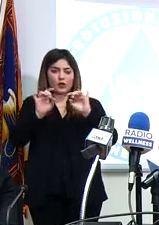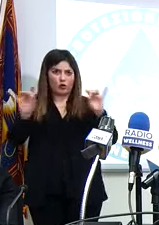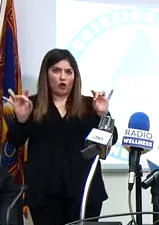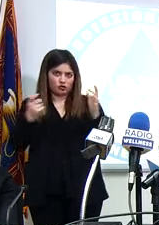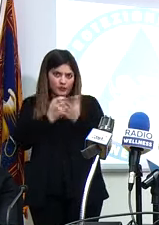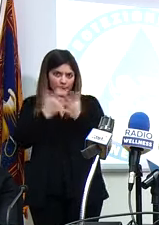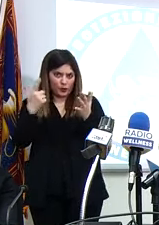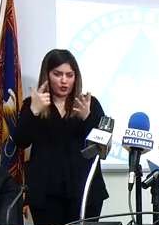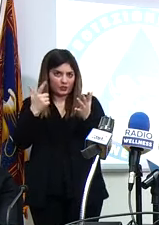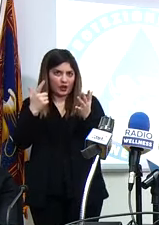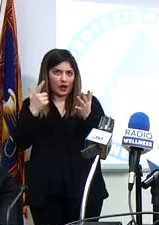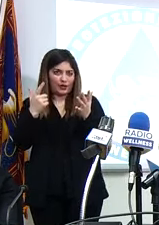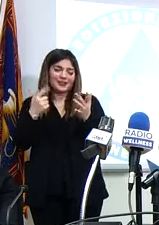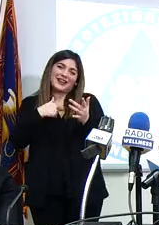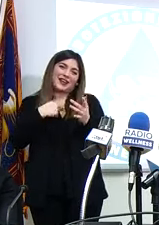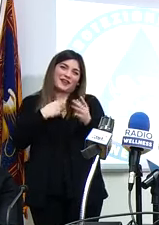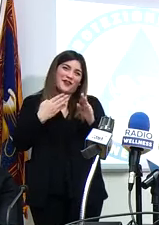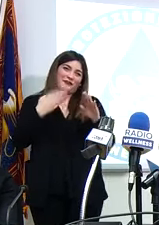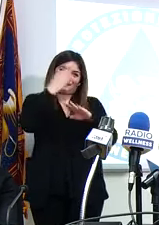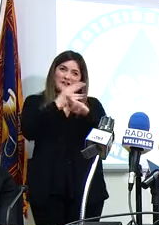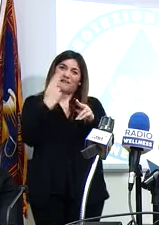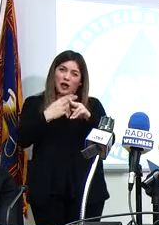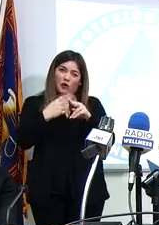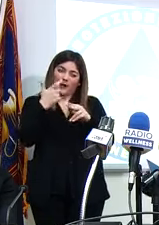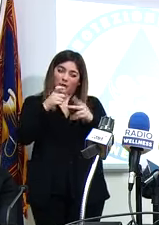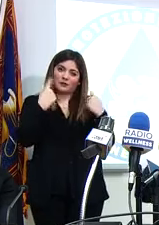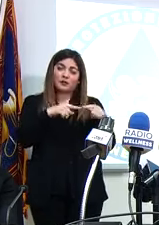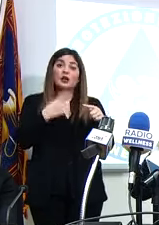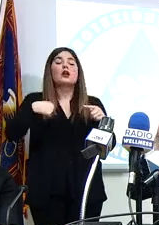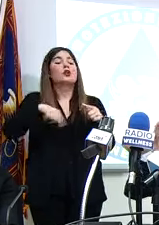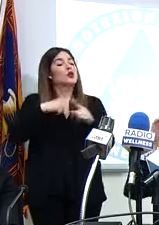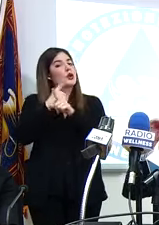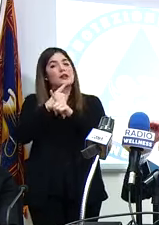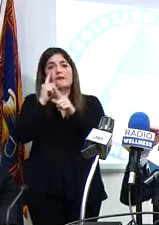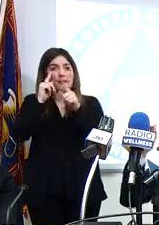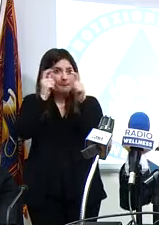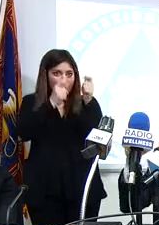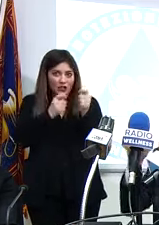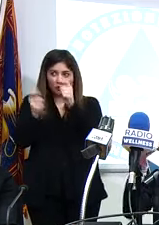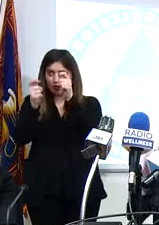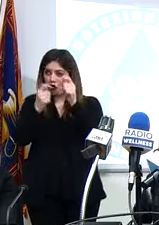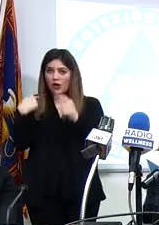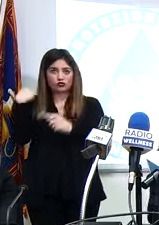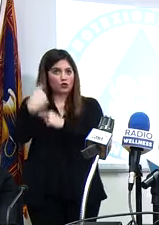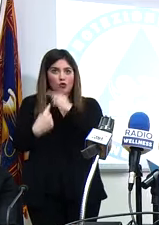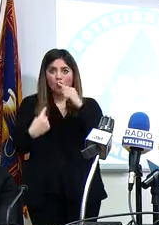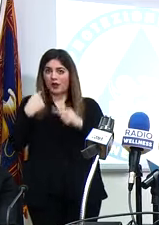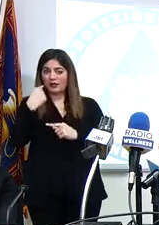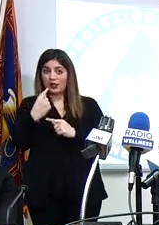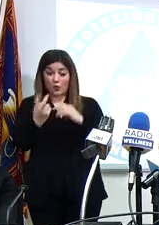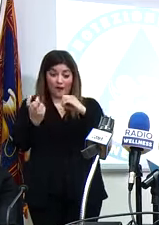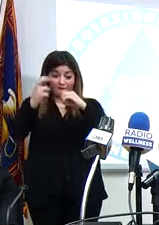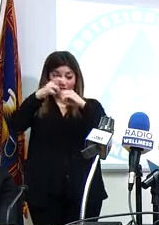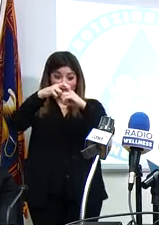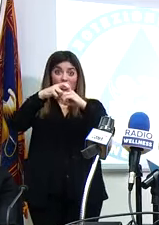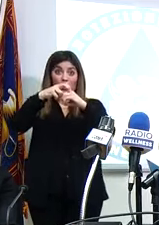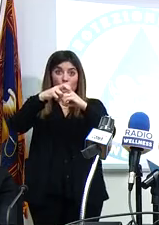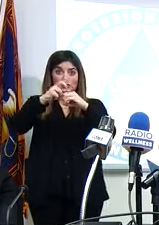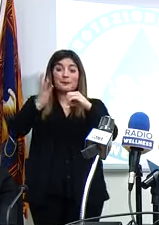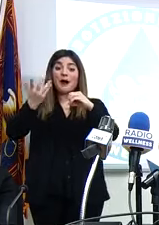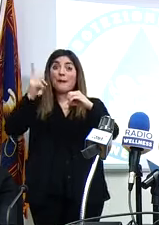e sono a Roma anche per questo, quindi dovremo continuare a monitorare quello che avviene nel virus, ma anche nel nostro sistema